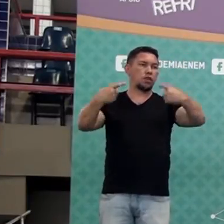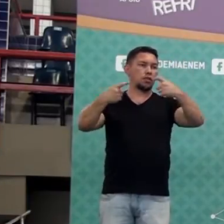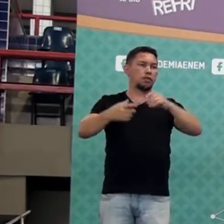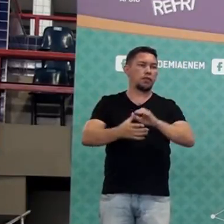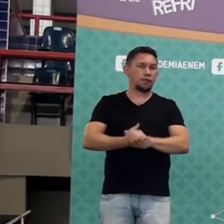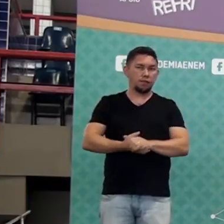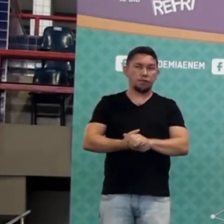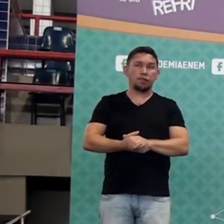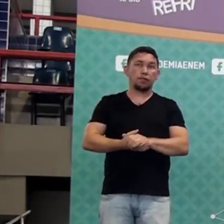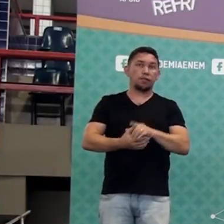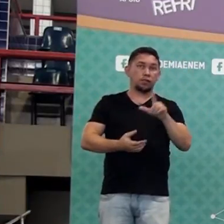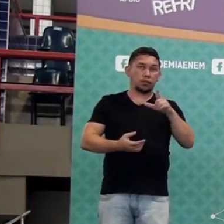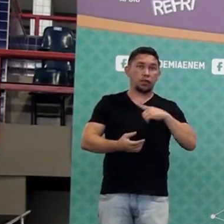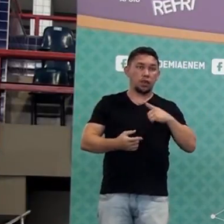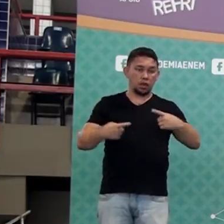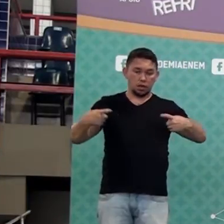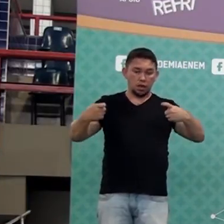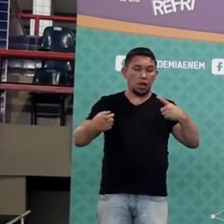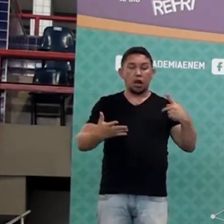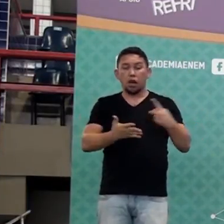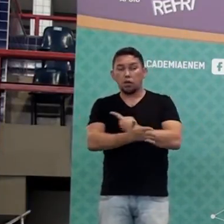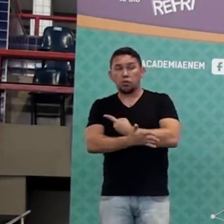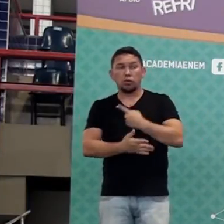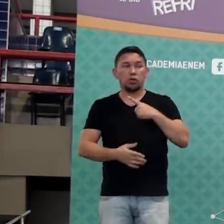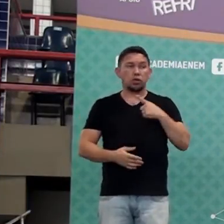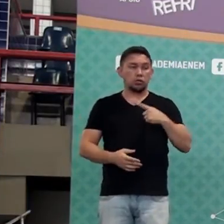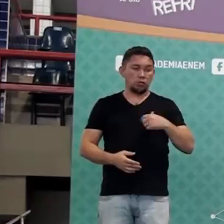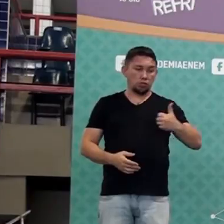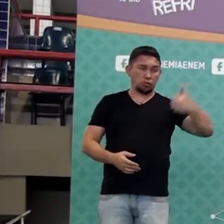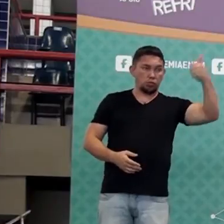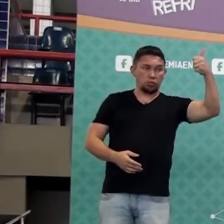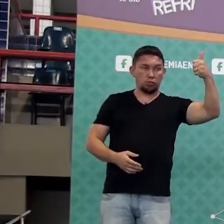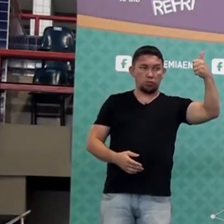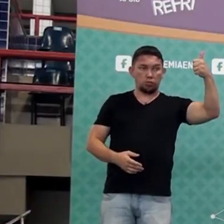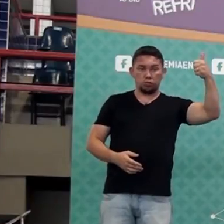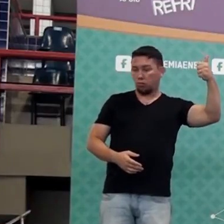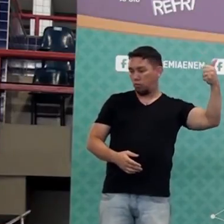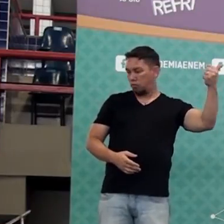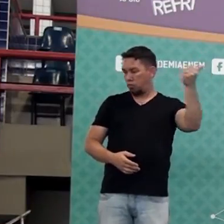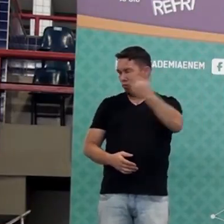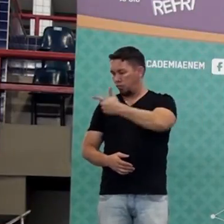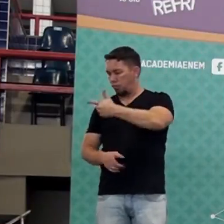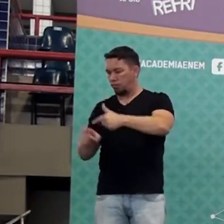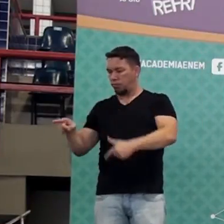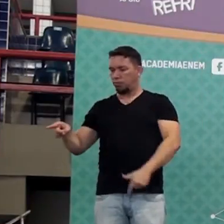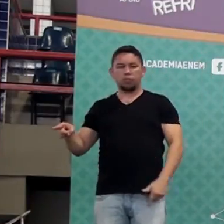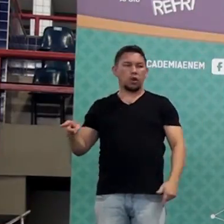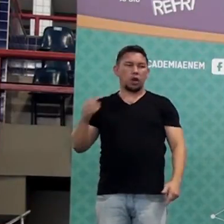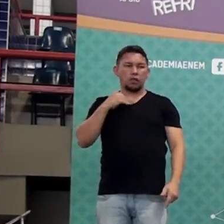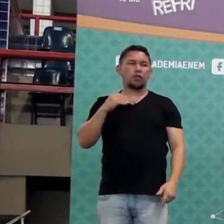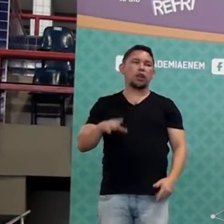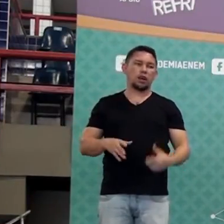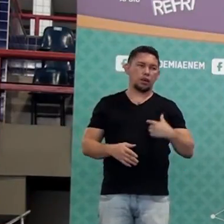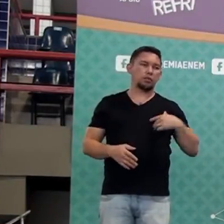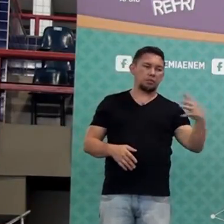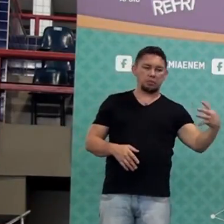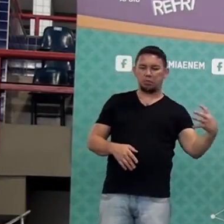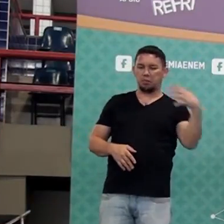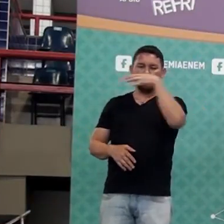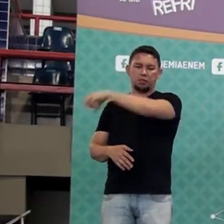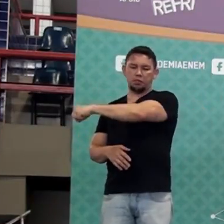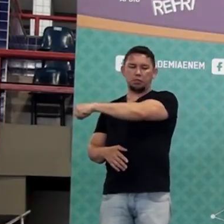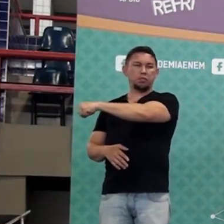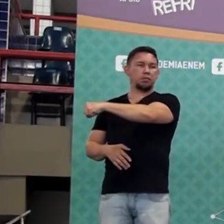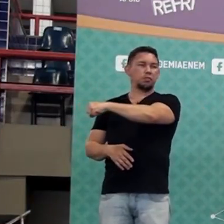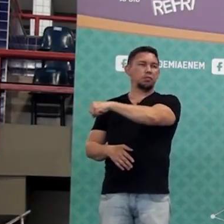guerras. As guerras normalmente acontecem quando um país é militarmente muito mais forte do que o outro. Porque aí esse que é mais